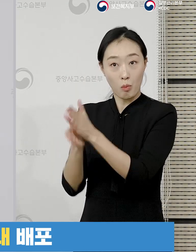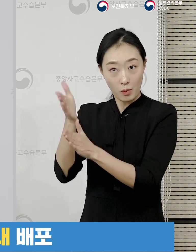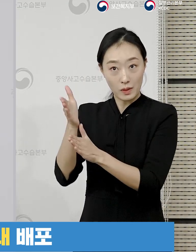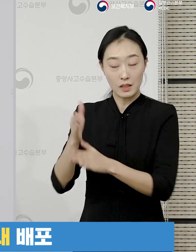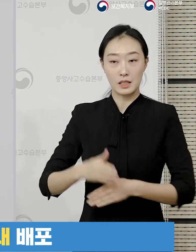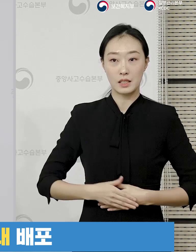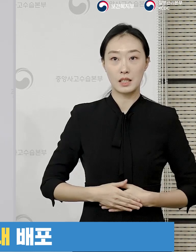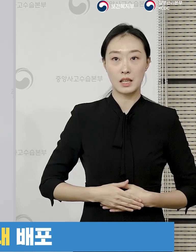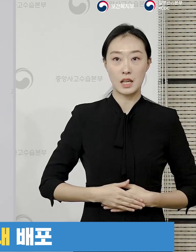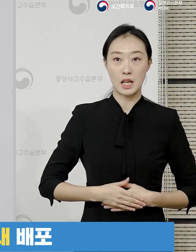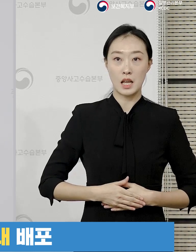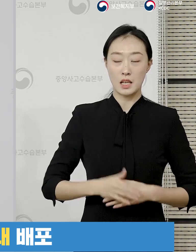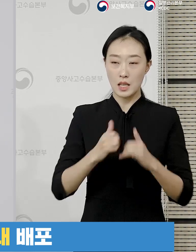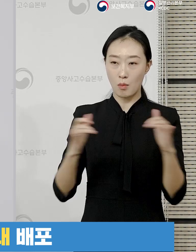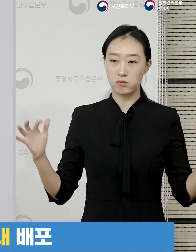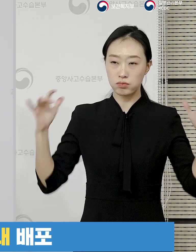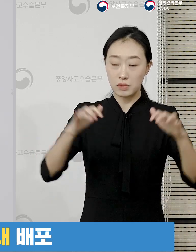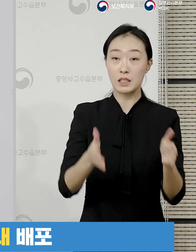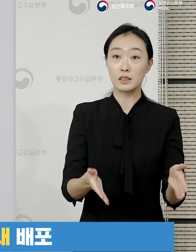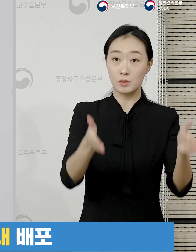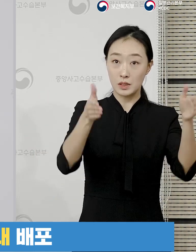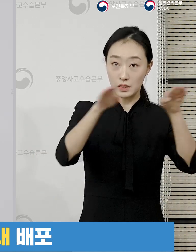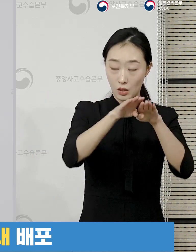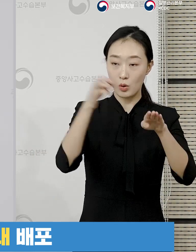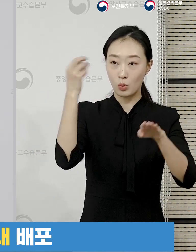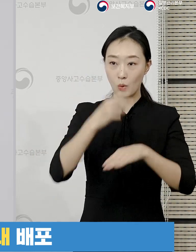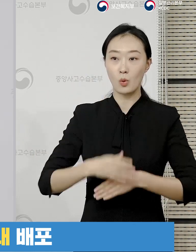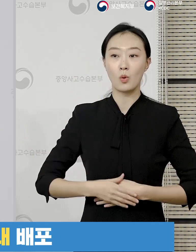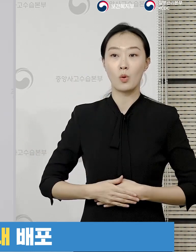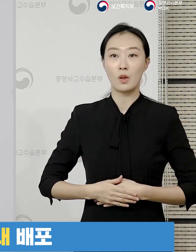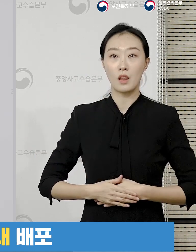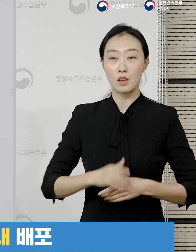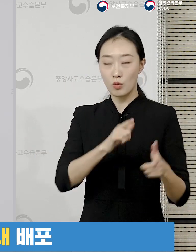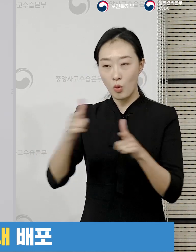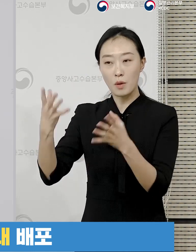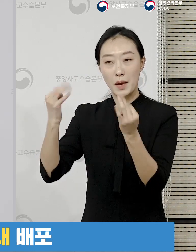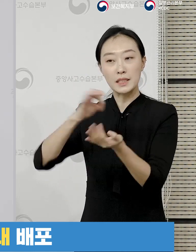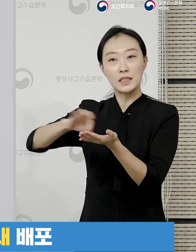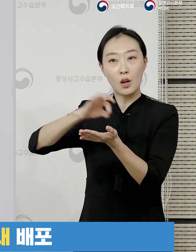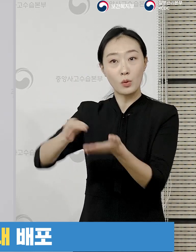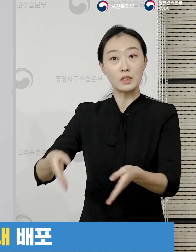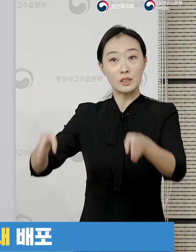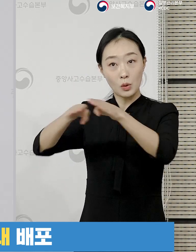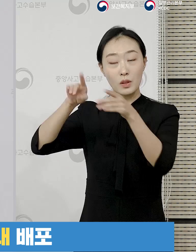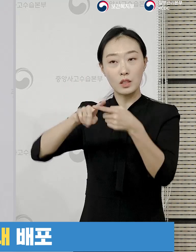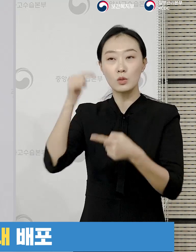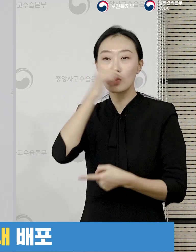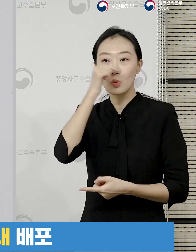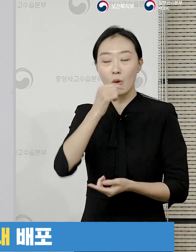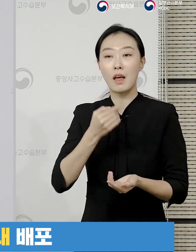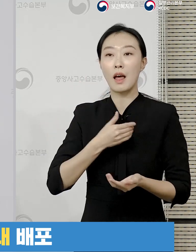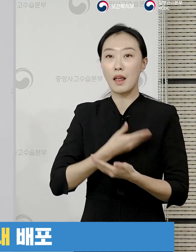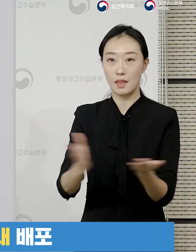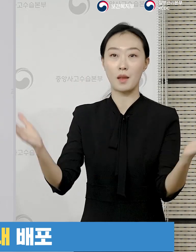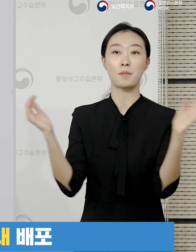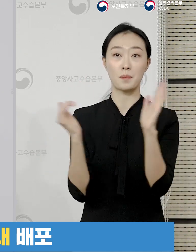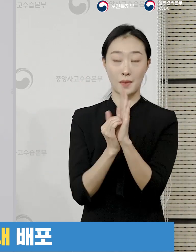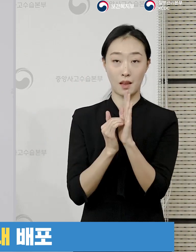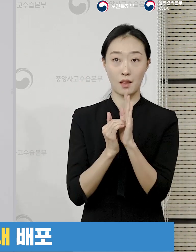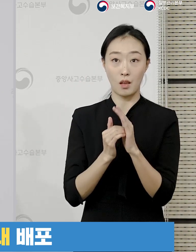중앙사고수습대책본부와 질병관리본부는 집단시설, 다중이용시설 소독 안내를